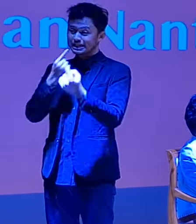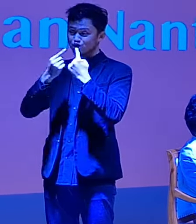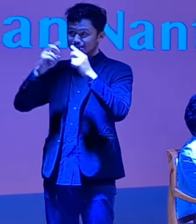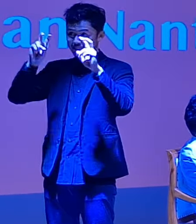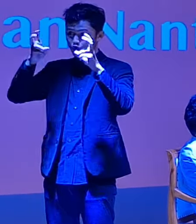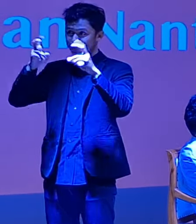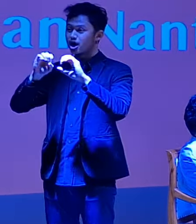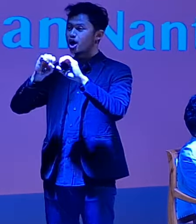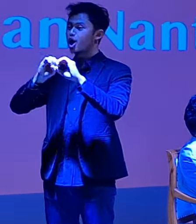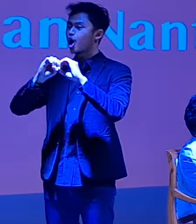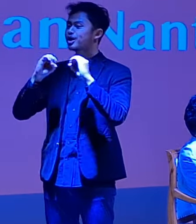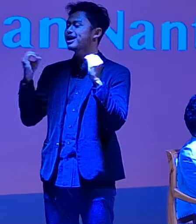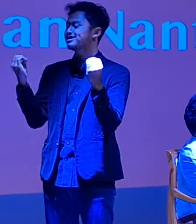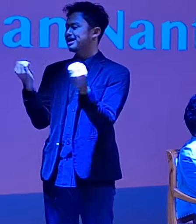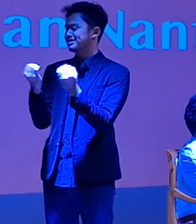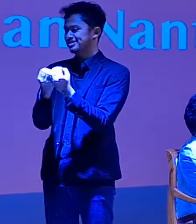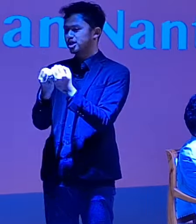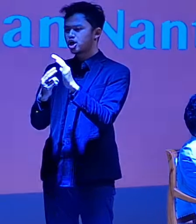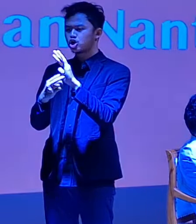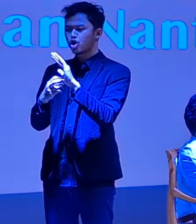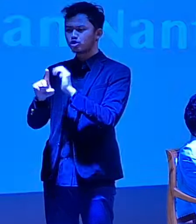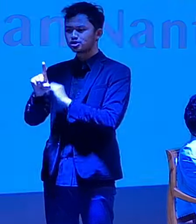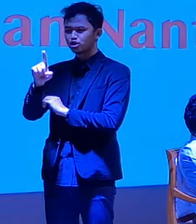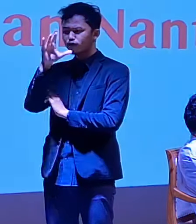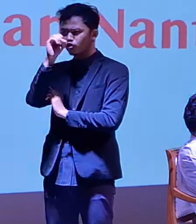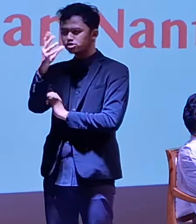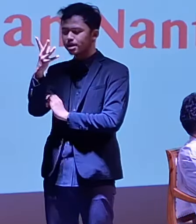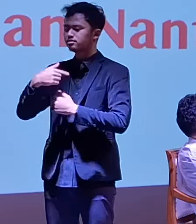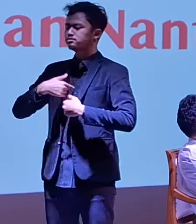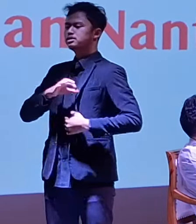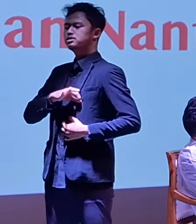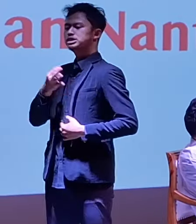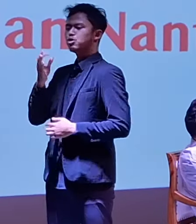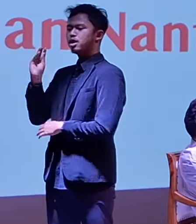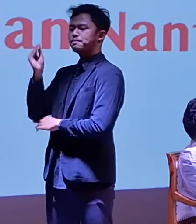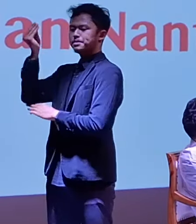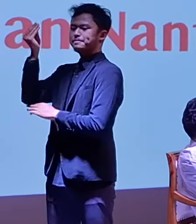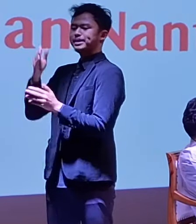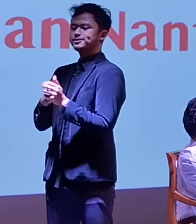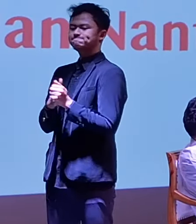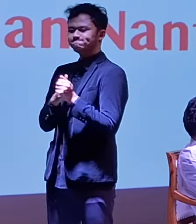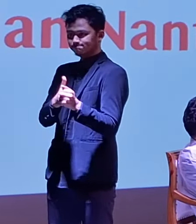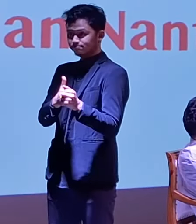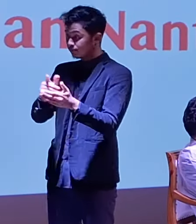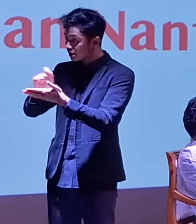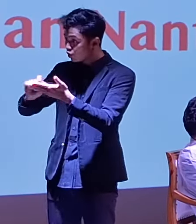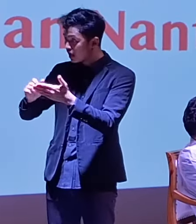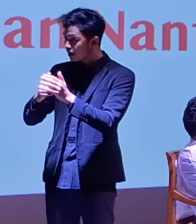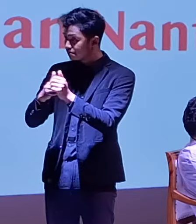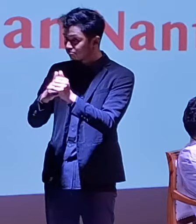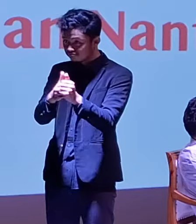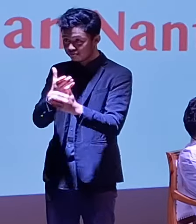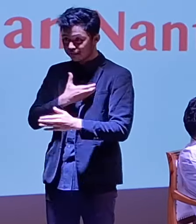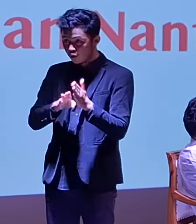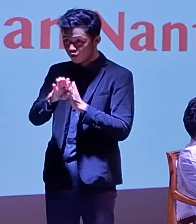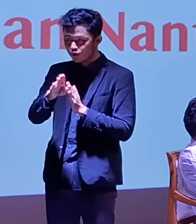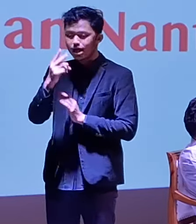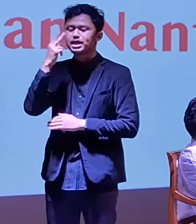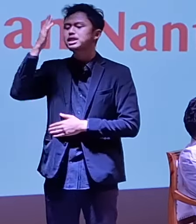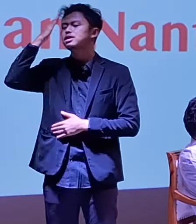organisasi, nomor satu adalah leadership-nya. Nomor satu, Anda pengen sekolah maju, kepala sekolahnya harus punya leadership